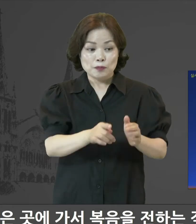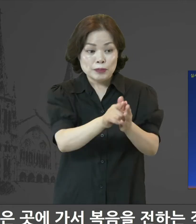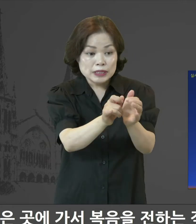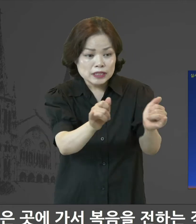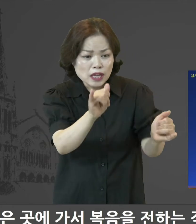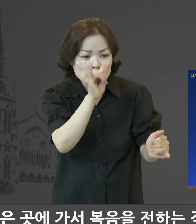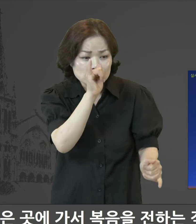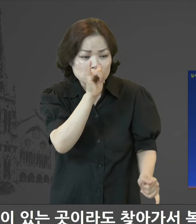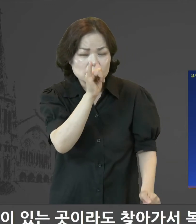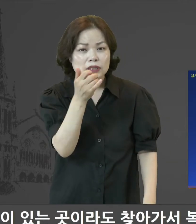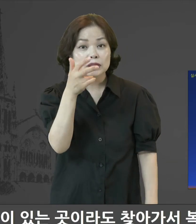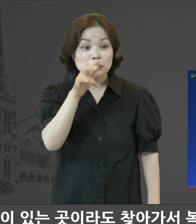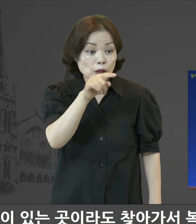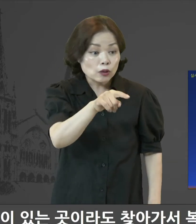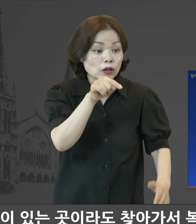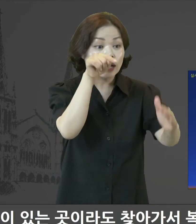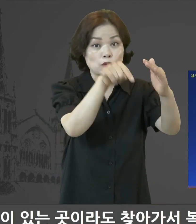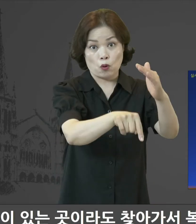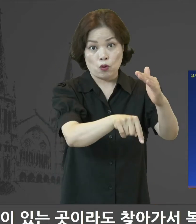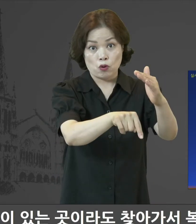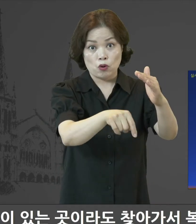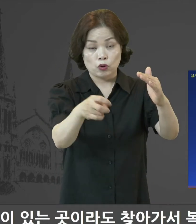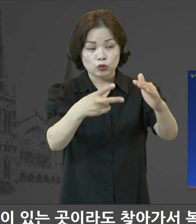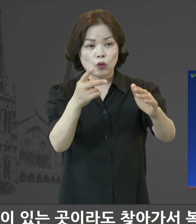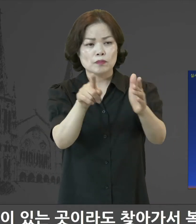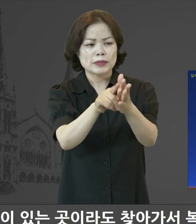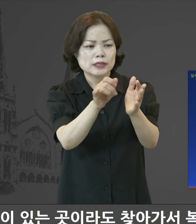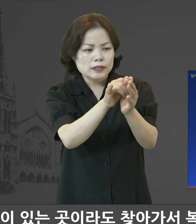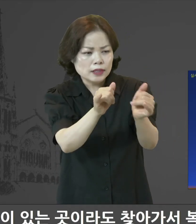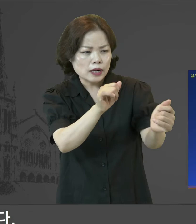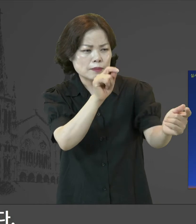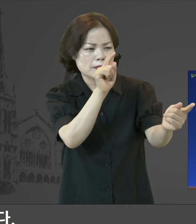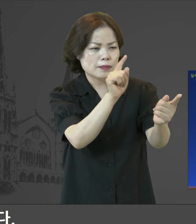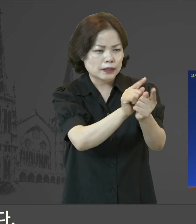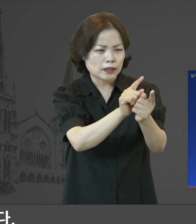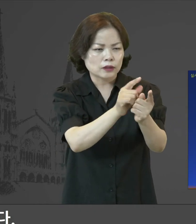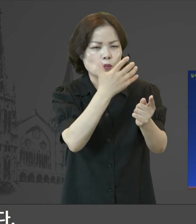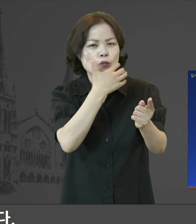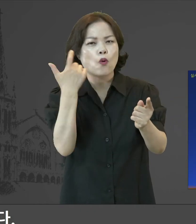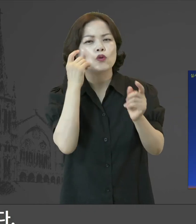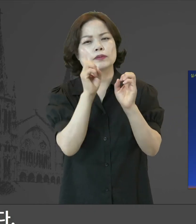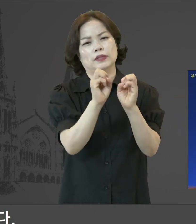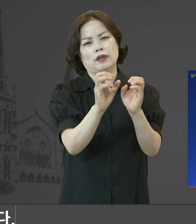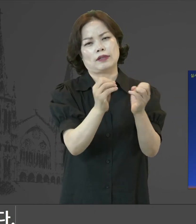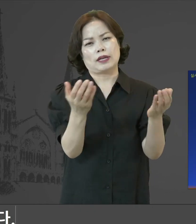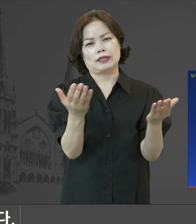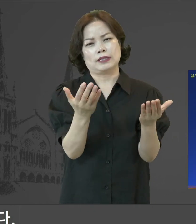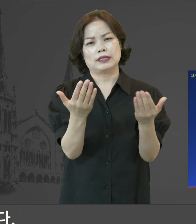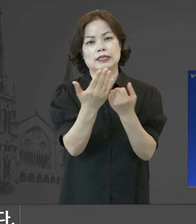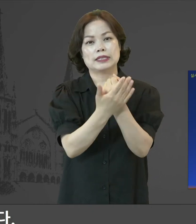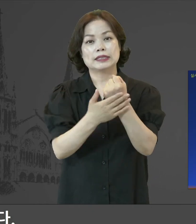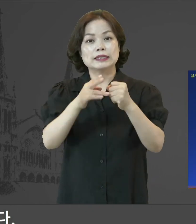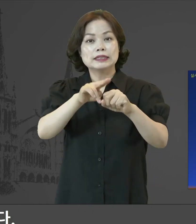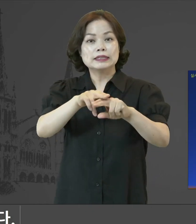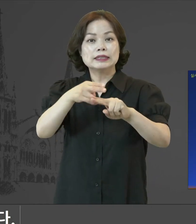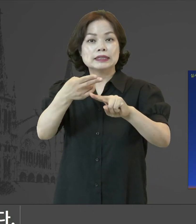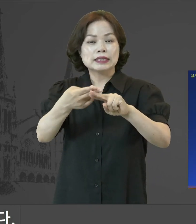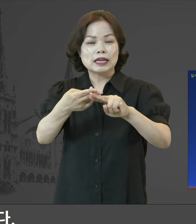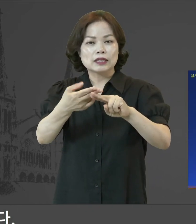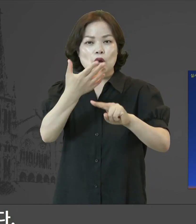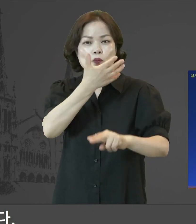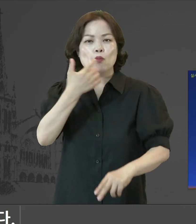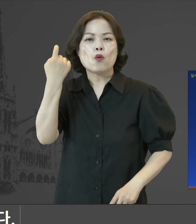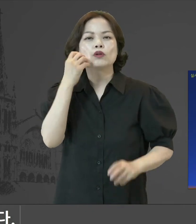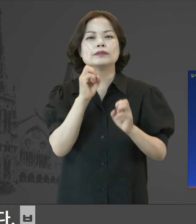사람들이 있어도 거기 가서 또 다른 믿는 사람들을 만들어내는 그런 은사가 있는 사람이 복음 전하는 자다,